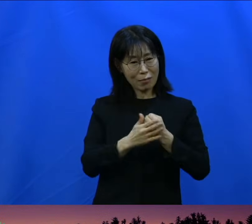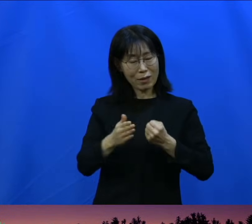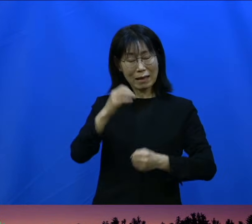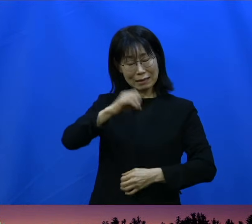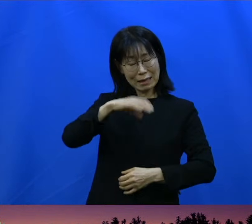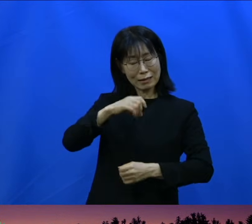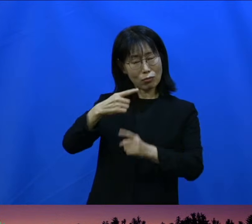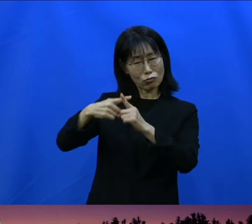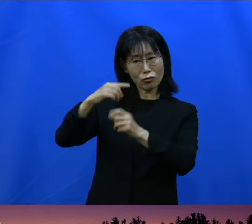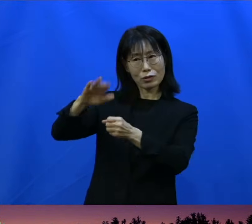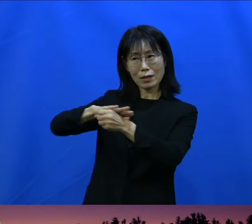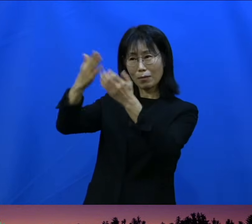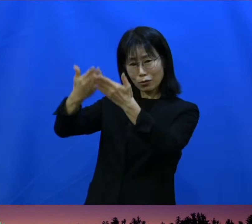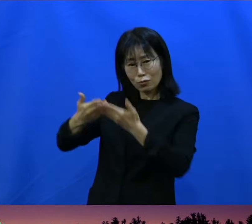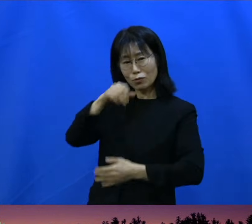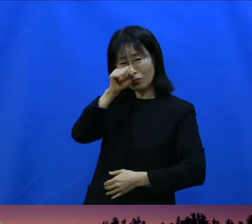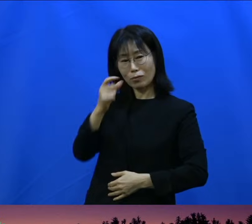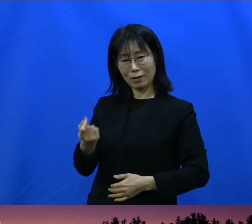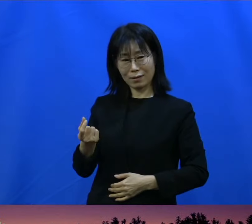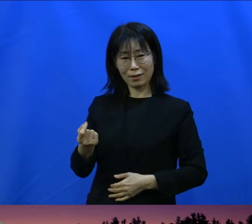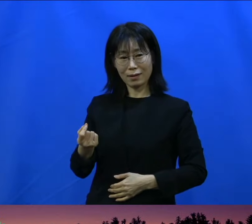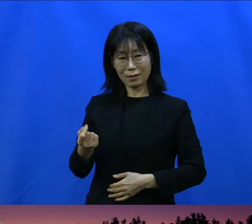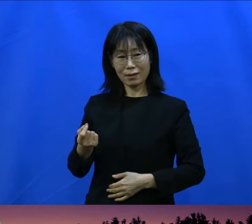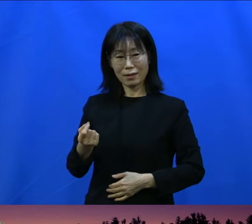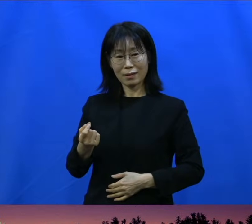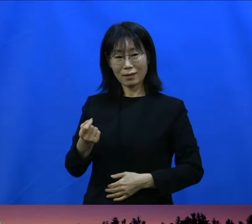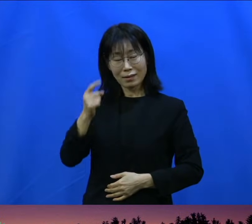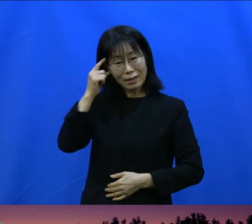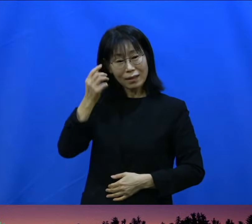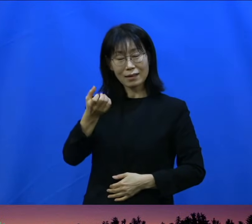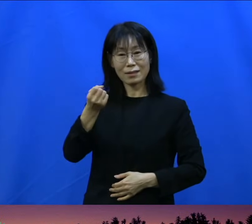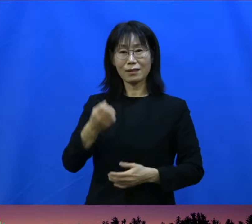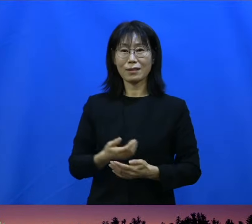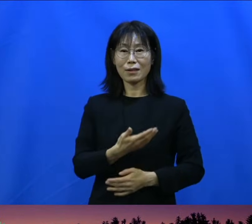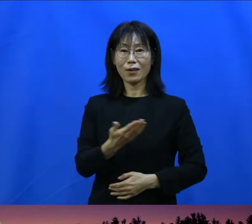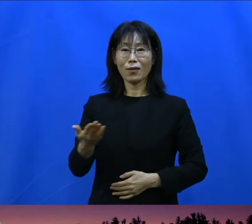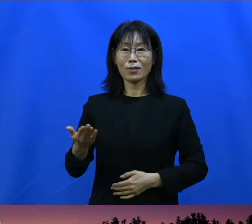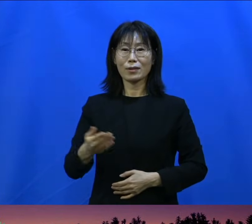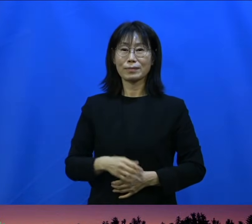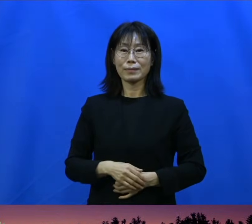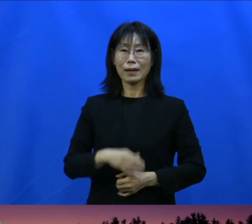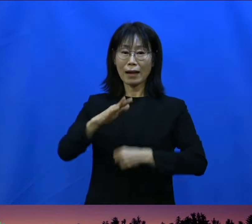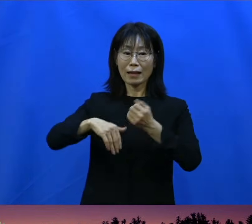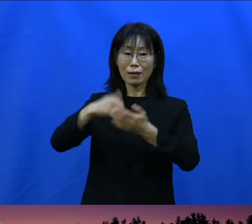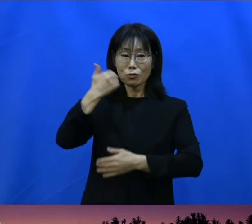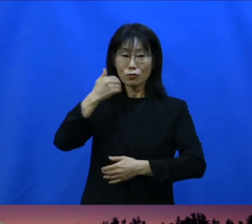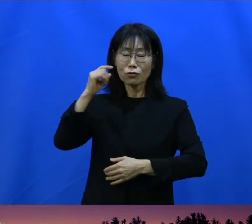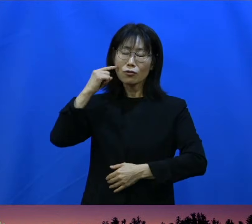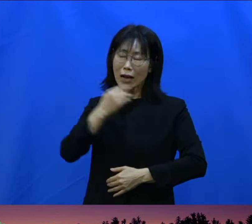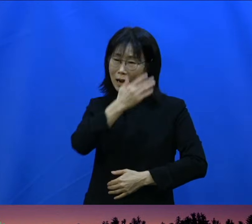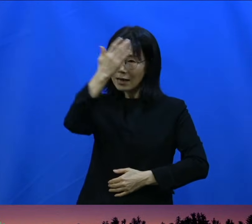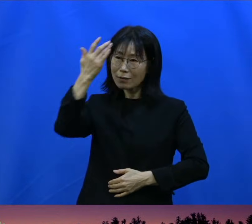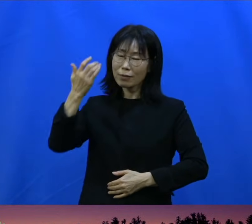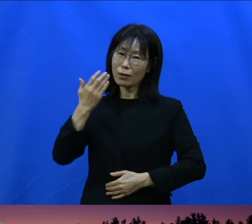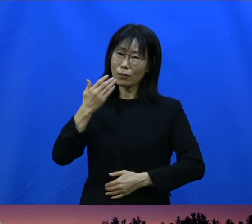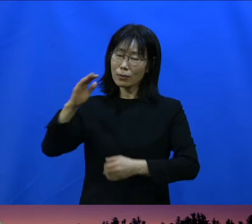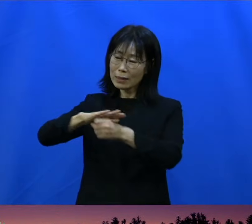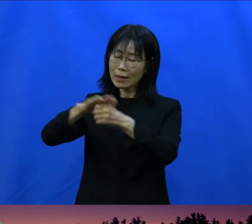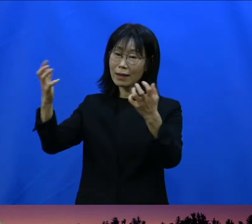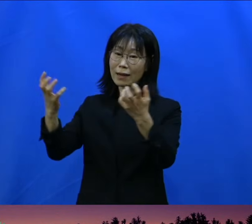오늘 거룩을 잃어버린 세상, 모든 것을 추하게 만들어 버렸습니다. 여러분 자세히 보세요. 하나님은 아름다우신 분이세요.